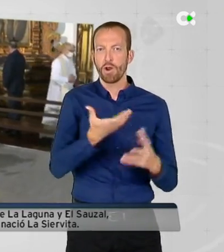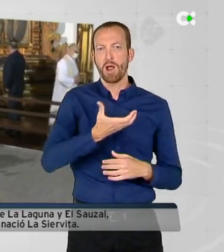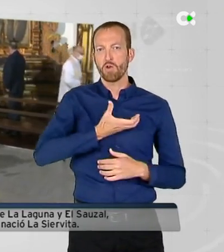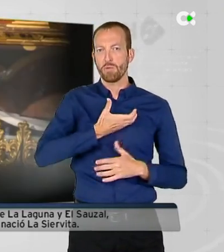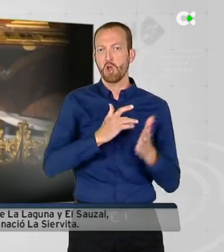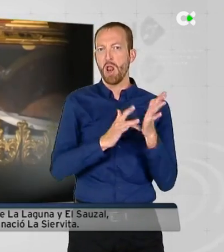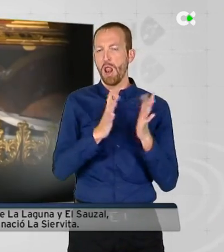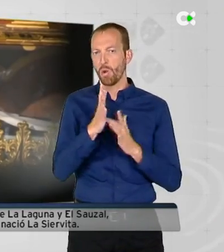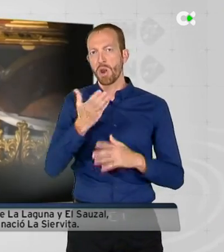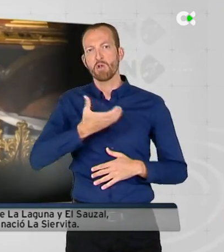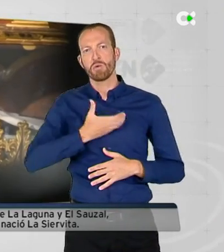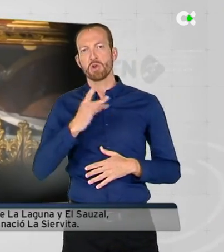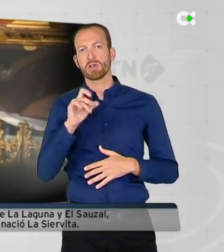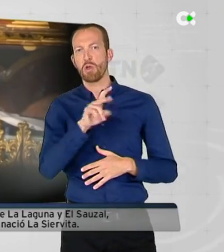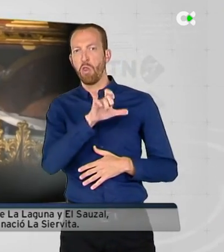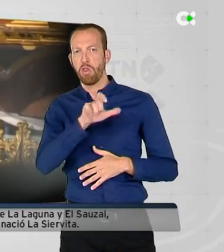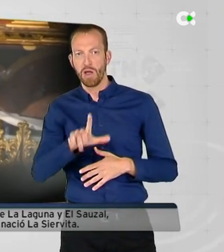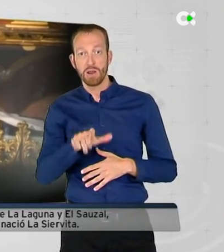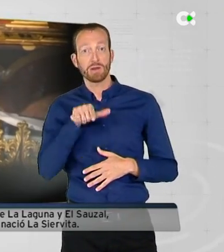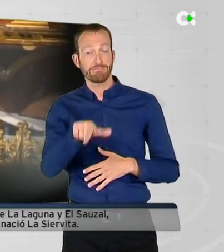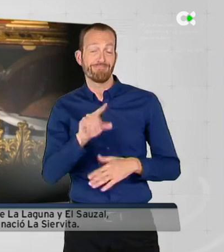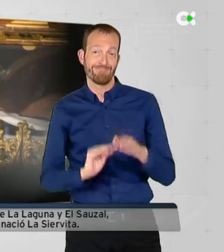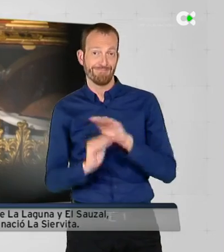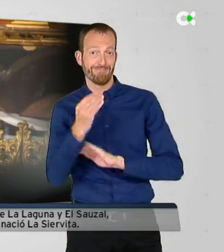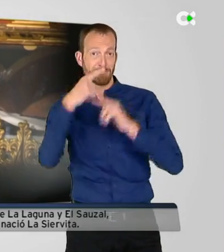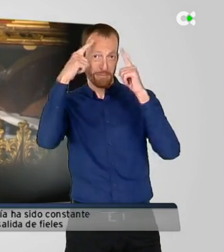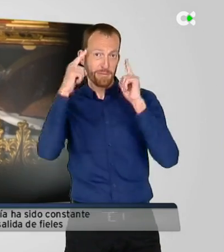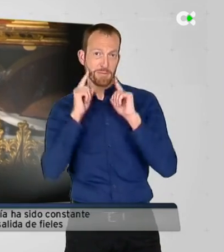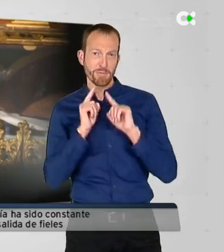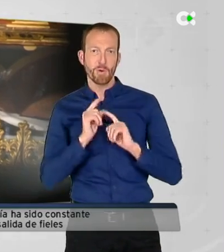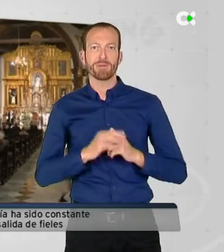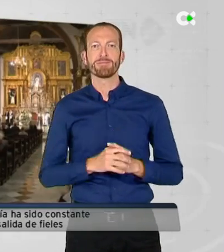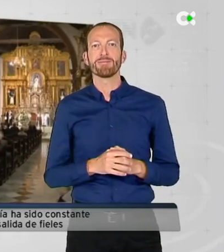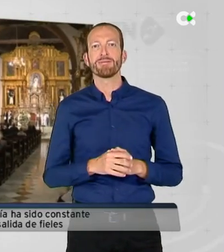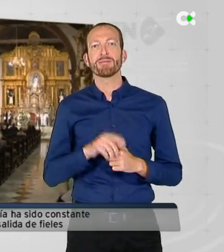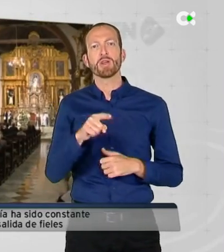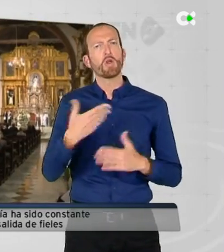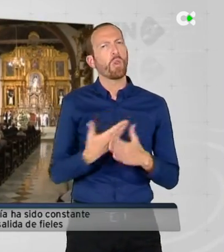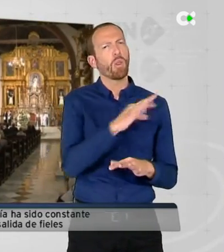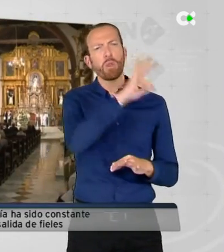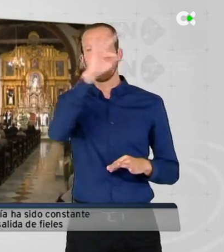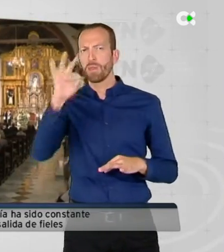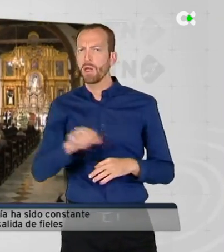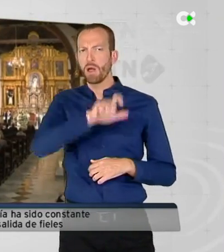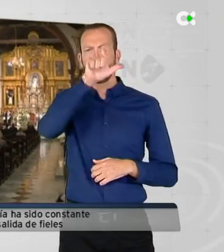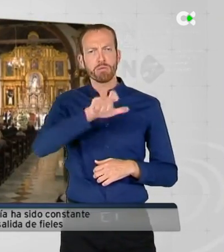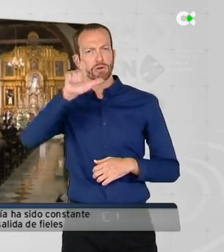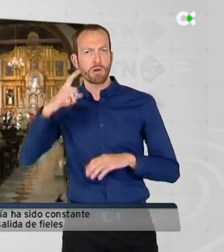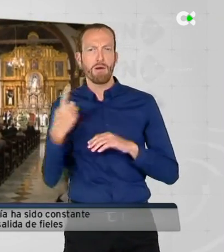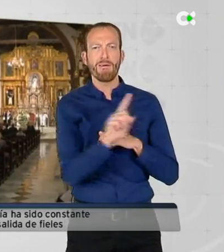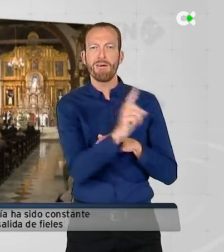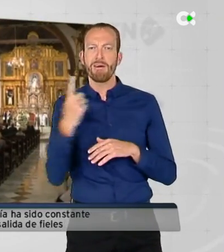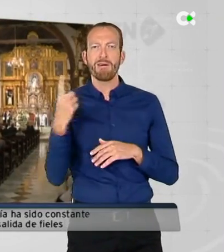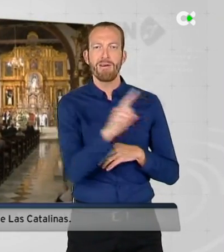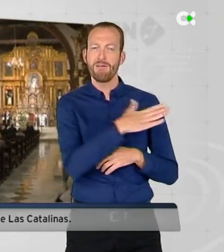de La Laguna y El Sausal, municipio donde nació la siervita. Y durante todo el día ha sido constante la entrada y salida de